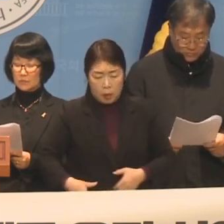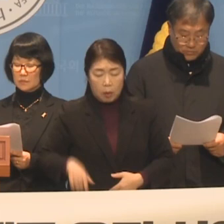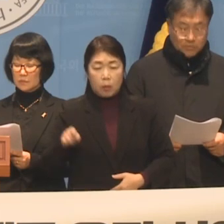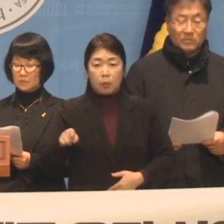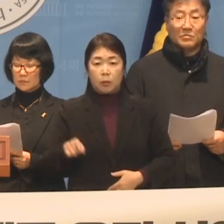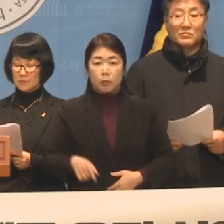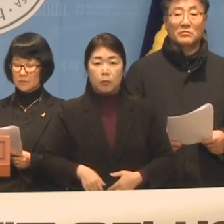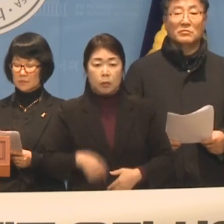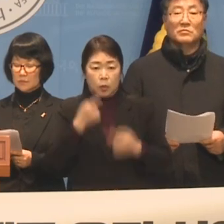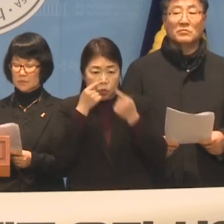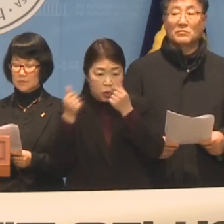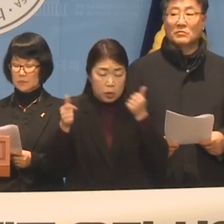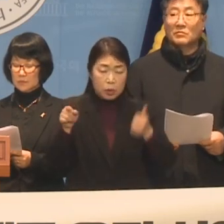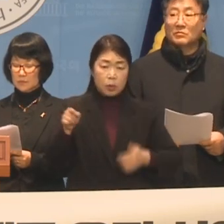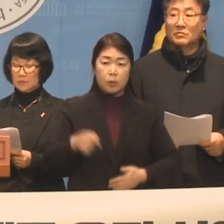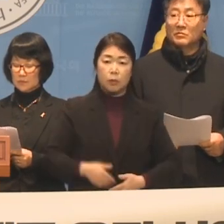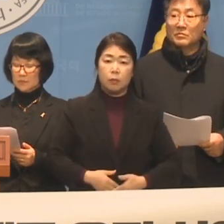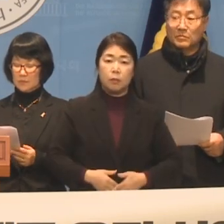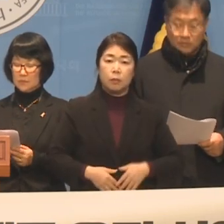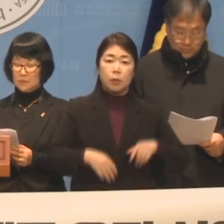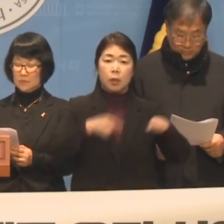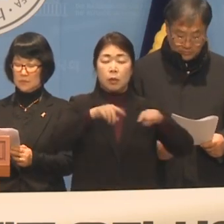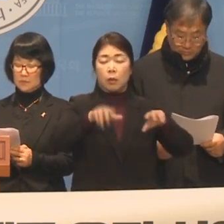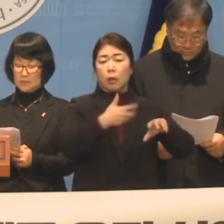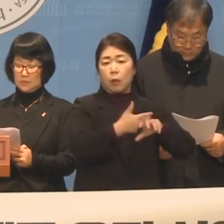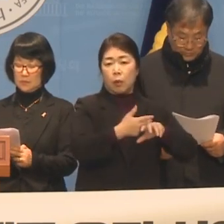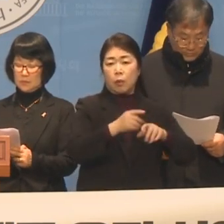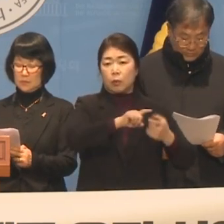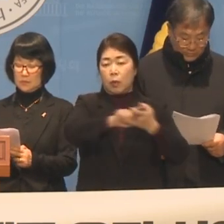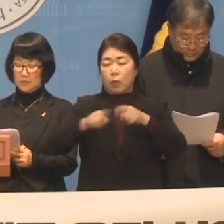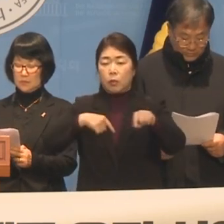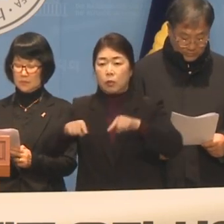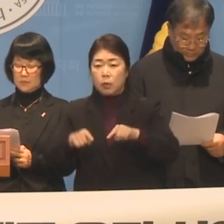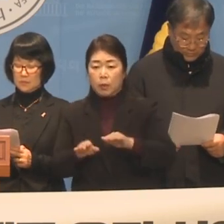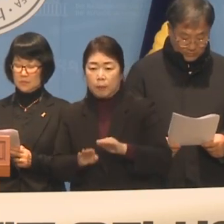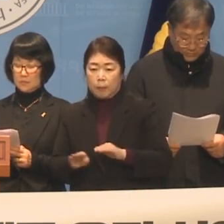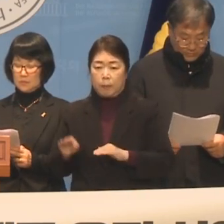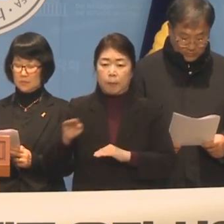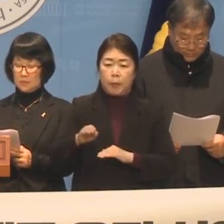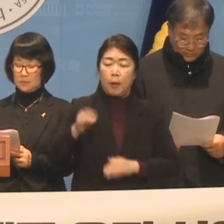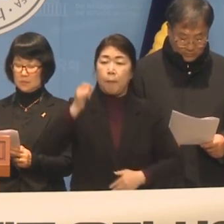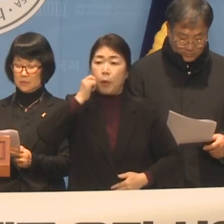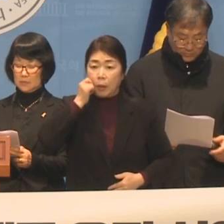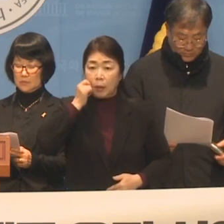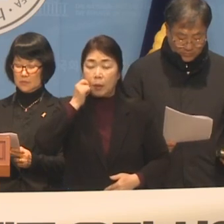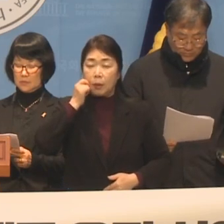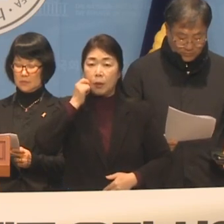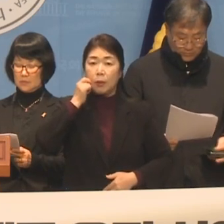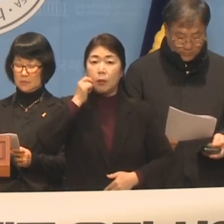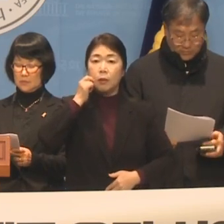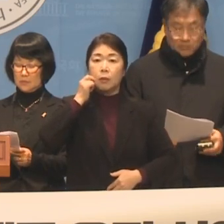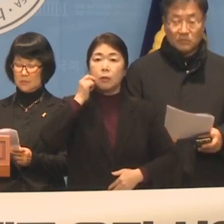좌고우면하면서 정치개혁과 연합정치의 길로 선뜻 나서지 못하고 있는 상황에